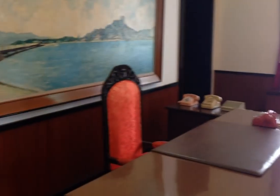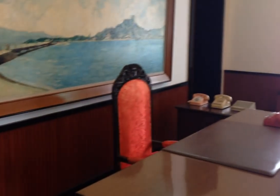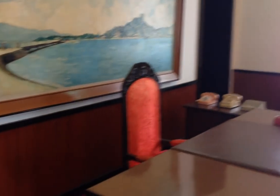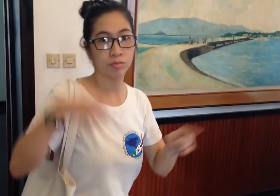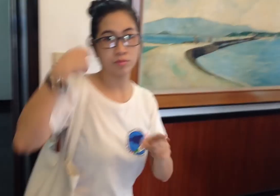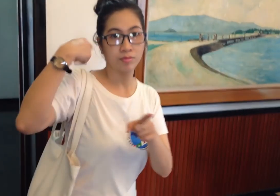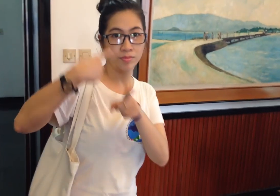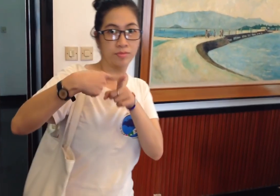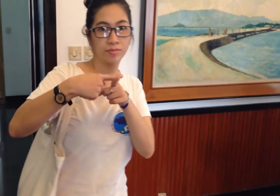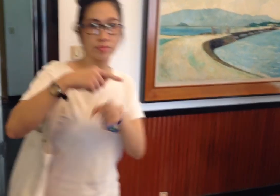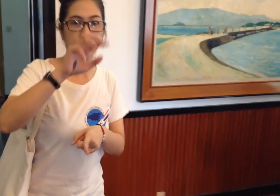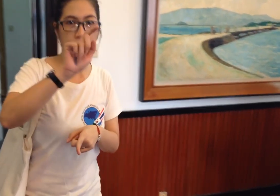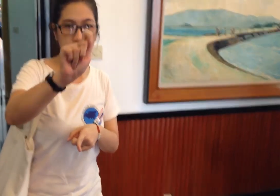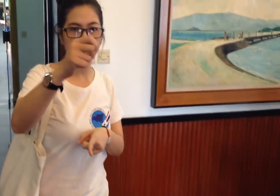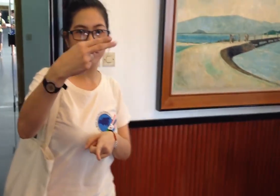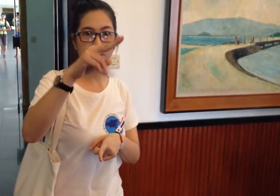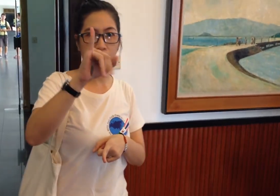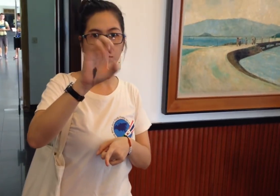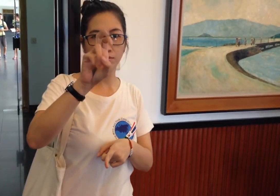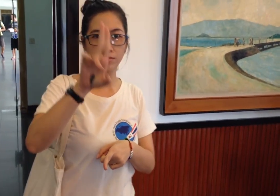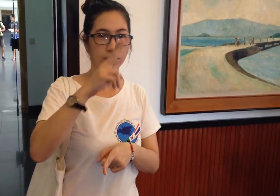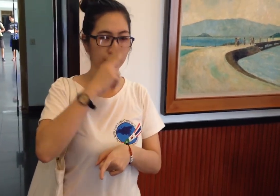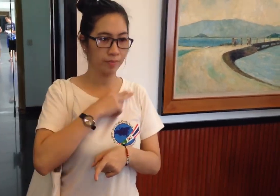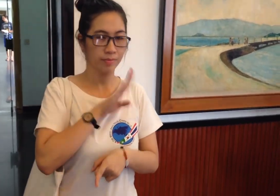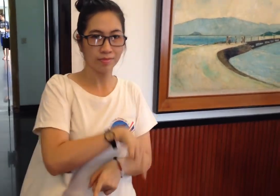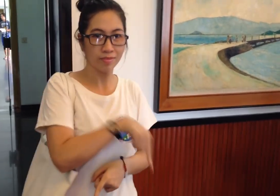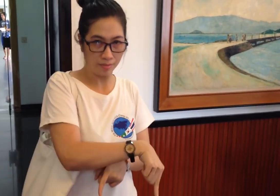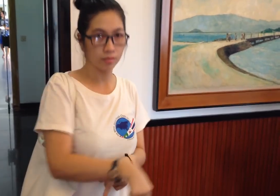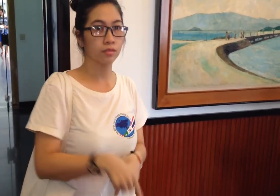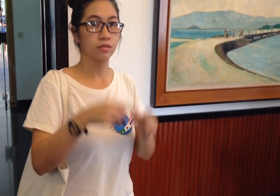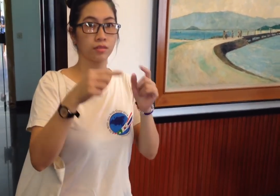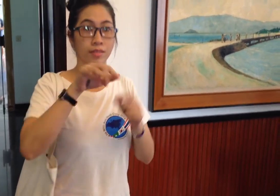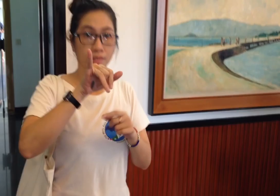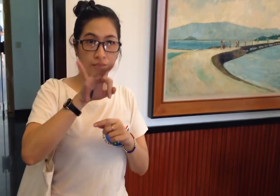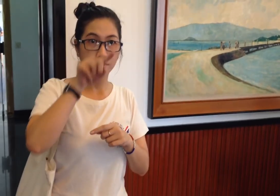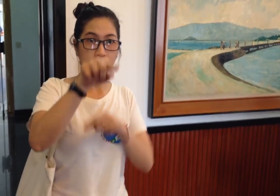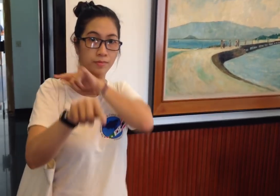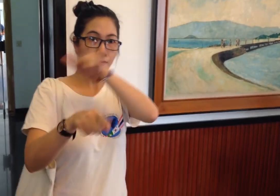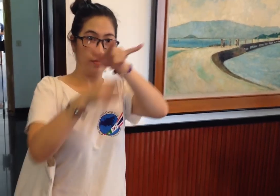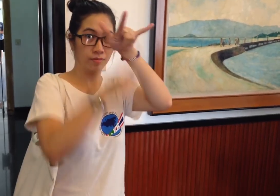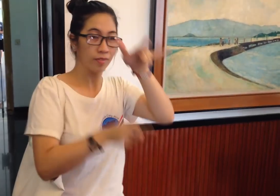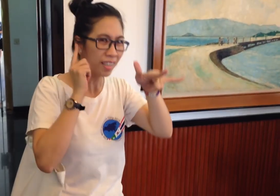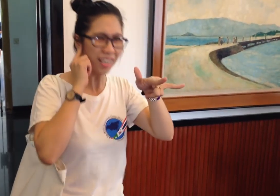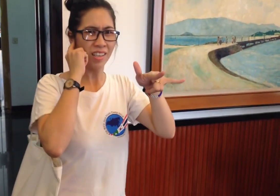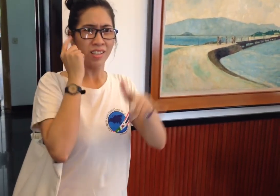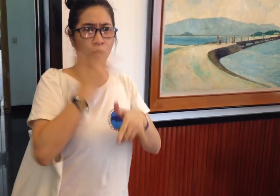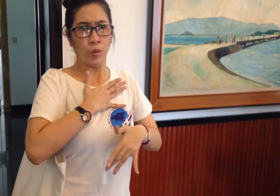Das ist der Schreibtisch des Präsidenten Nguyen Van Thieu. Das war Strategie, denn gab es Flieger- und